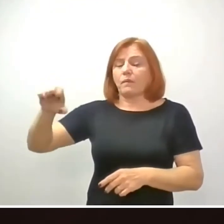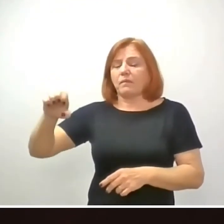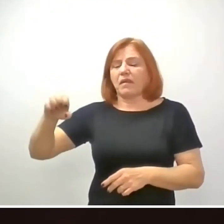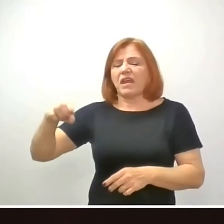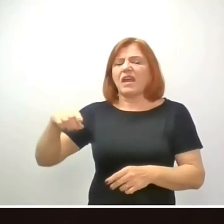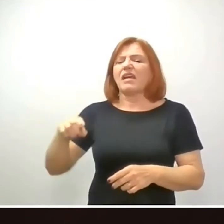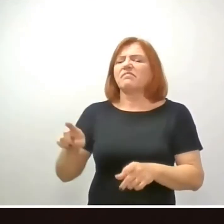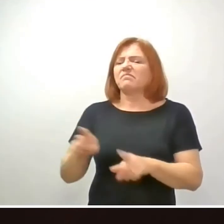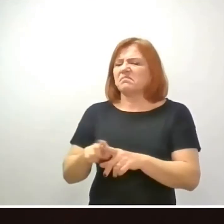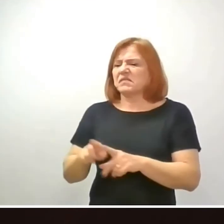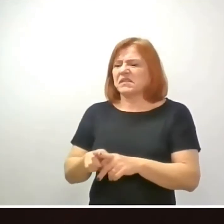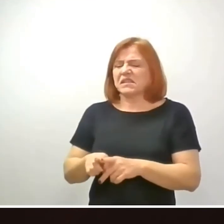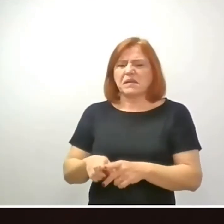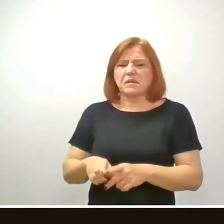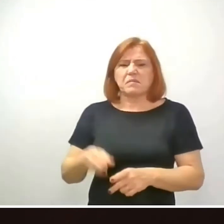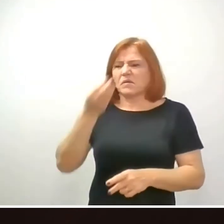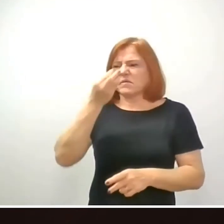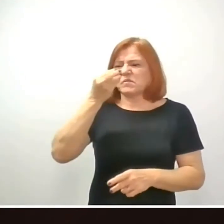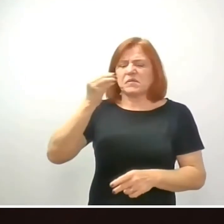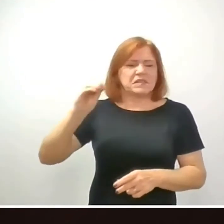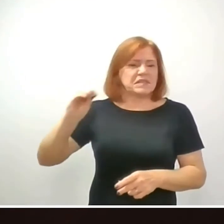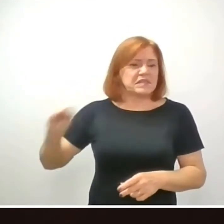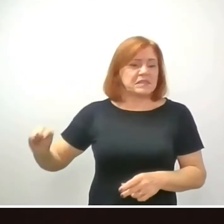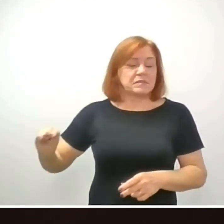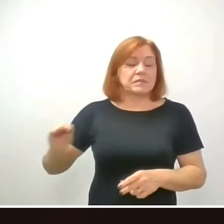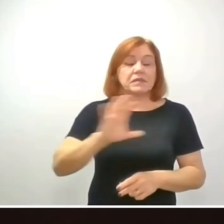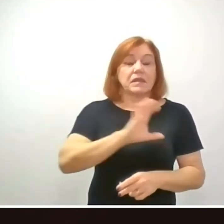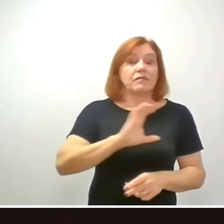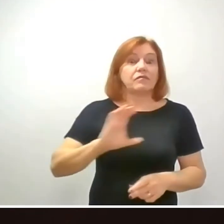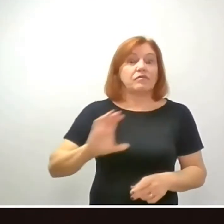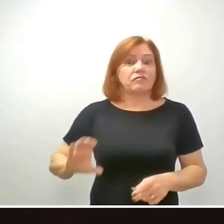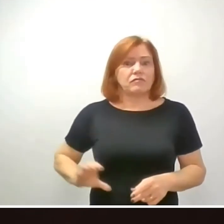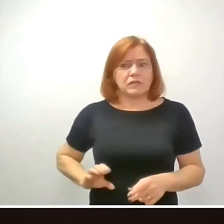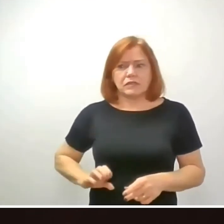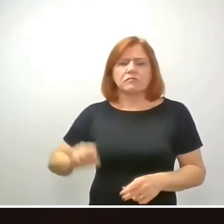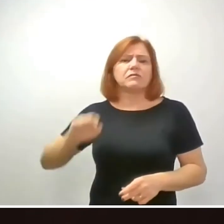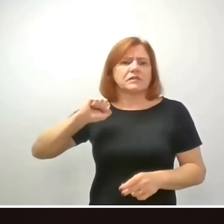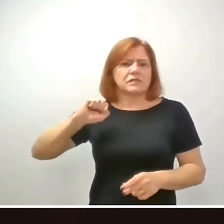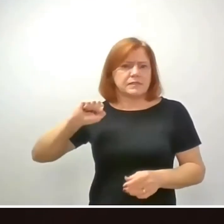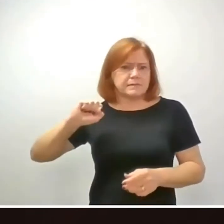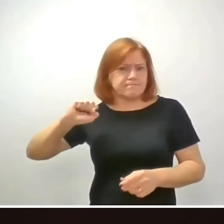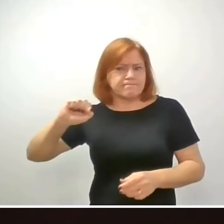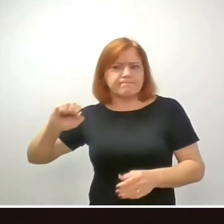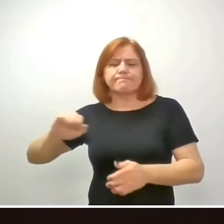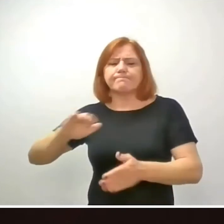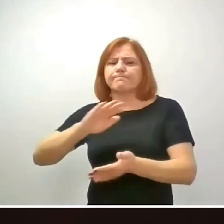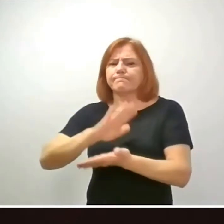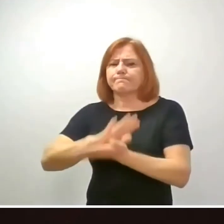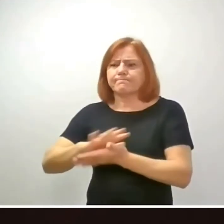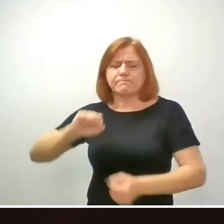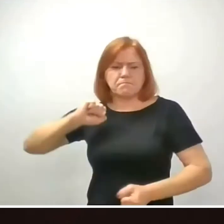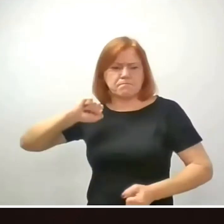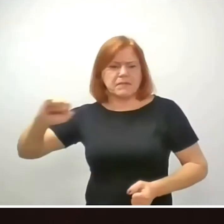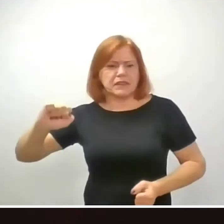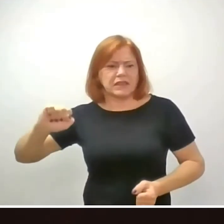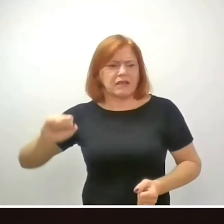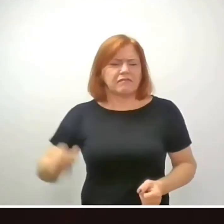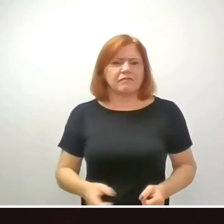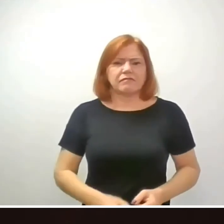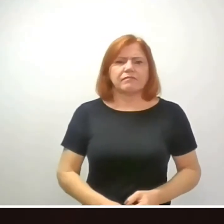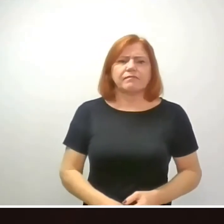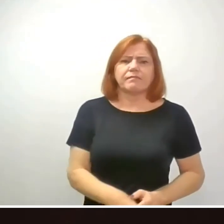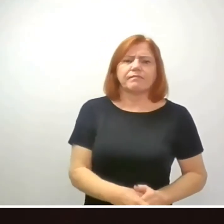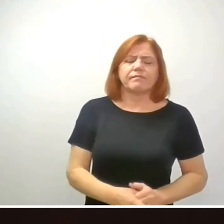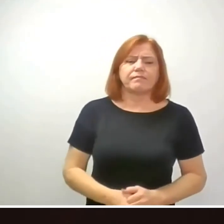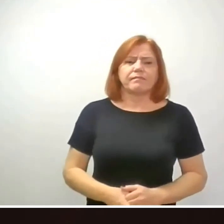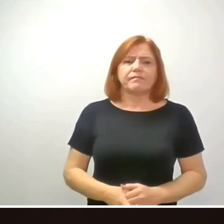isso. Mas sim, a própria igreja amada agindo contra os verdadeiros seguidores de Cristo, contra